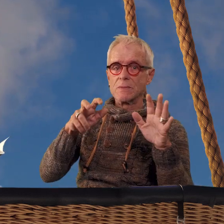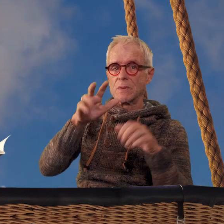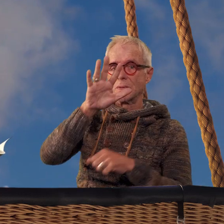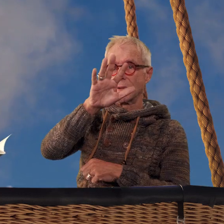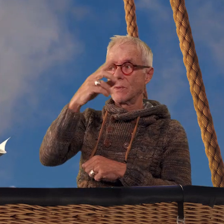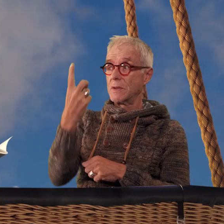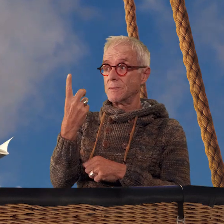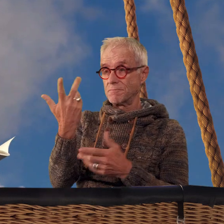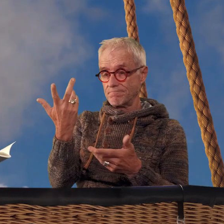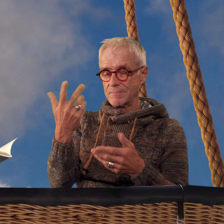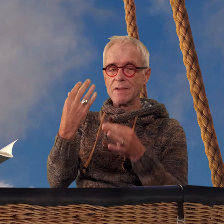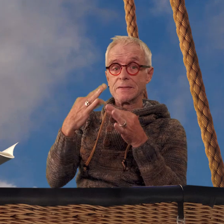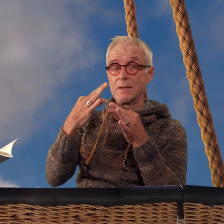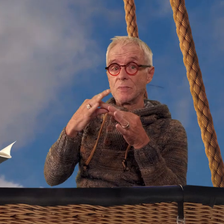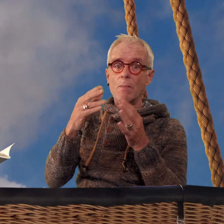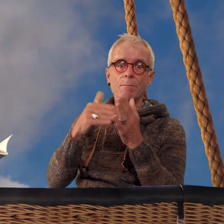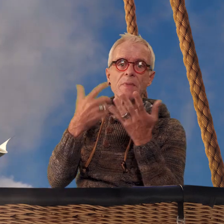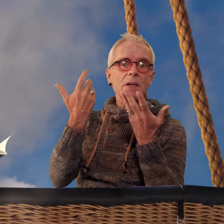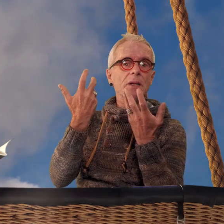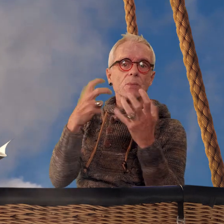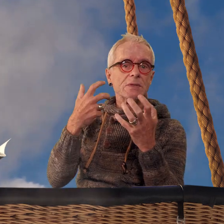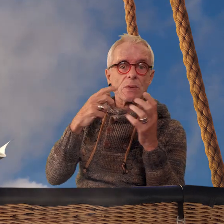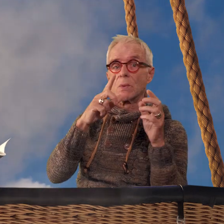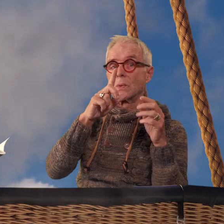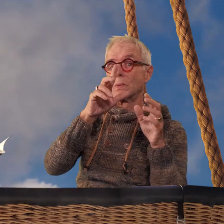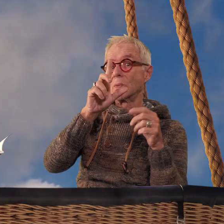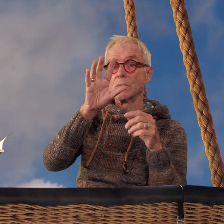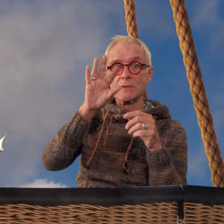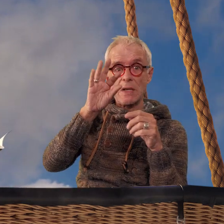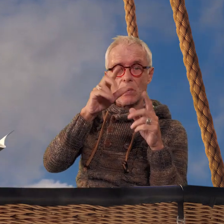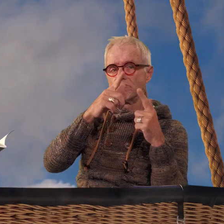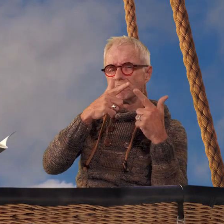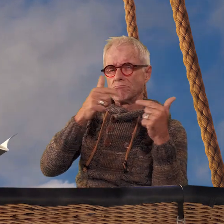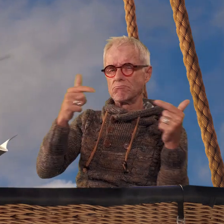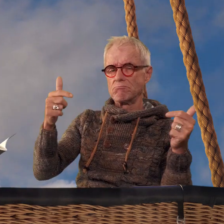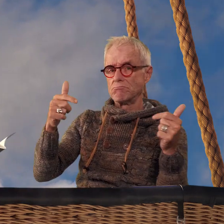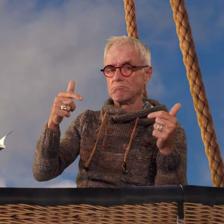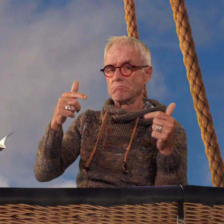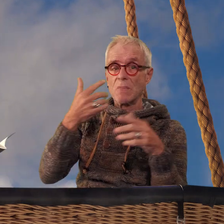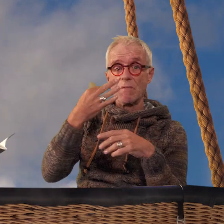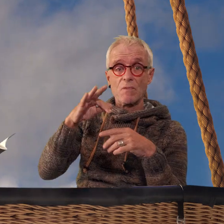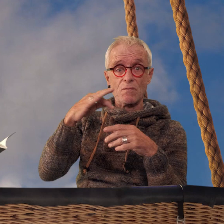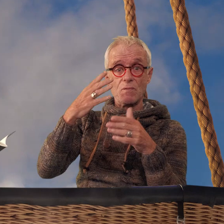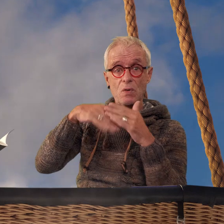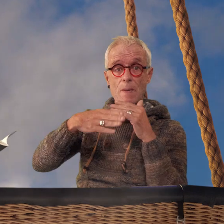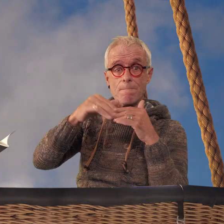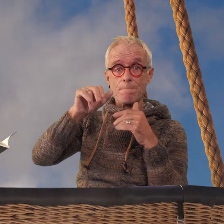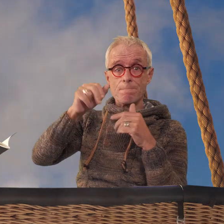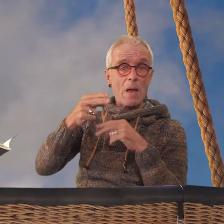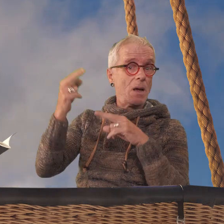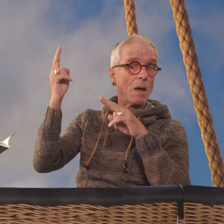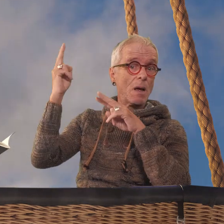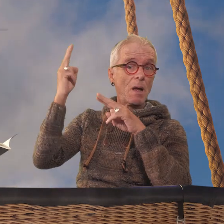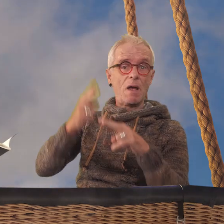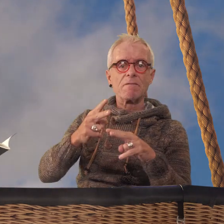Au mois de septembre 1850 et quelques, j'arrivais à Francfort-sur-le-Main. Mon passage dans les